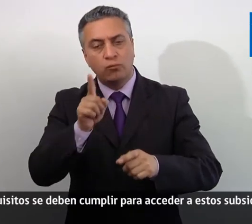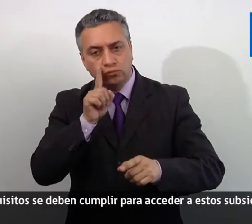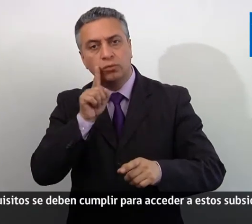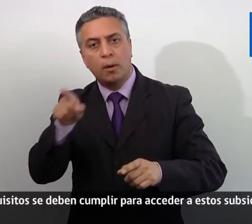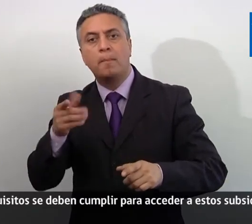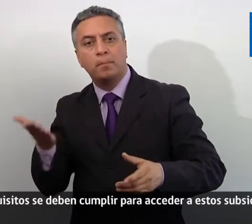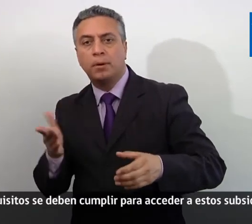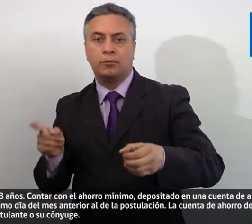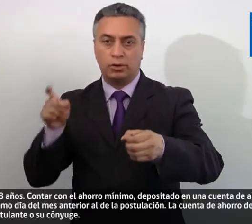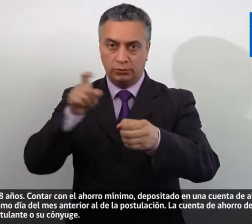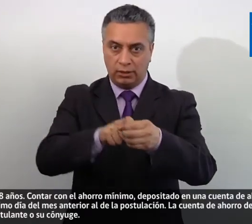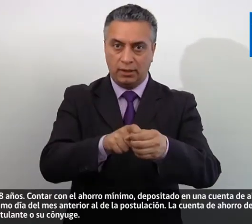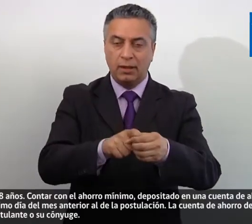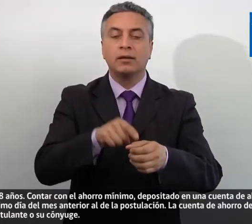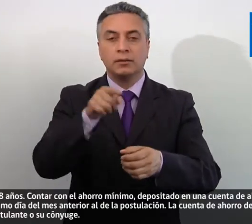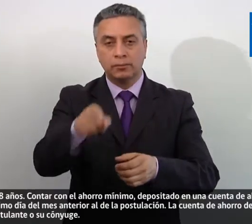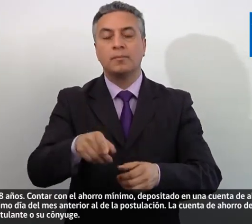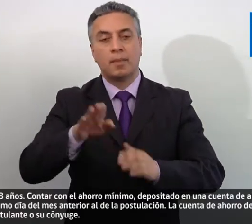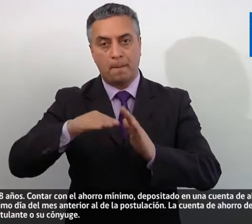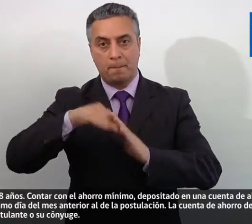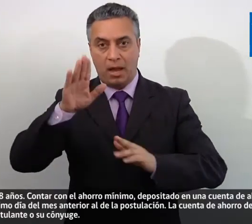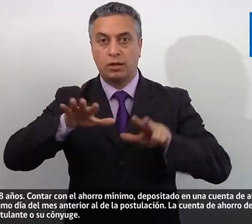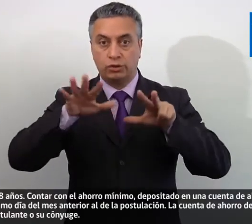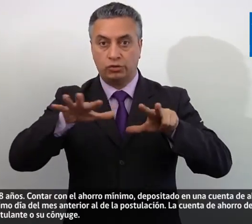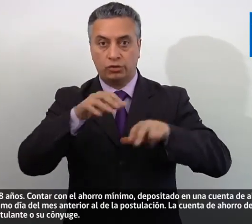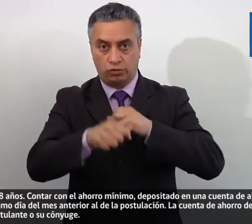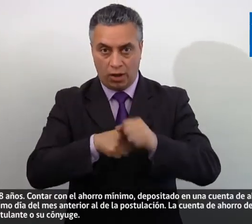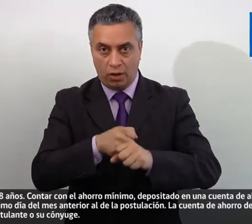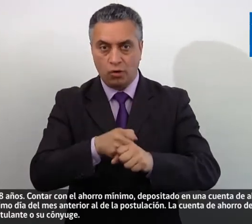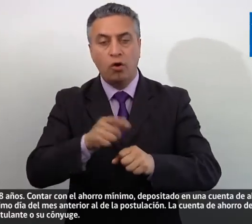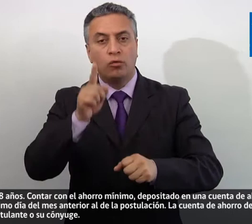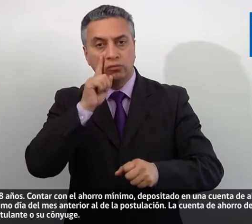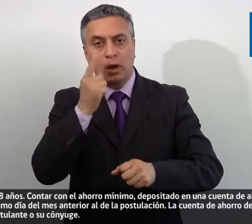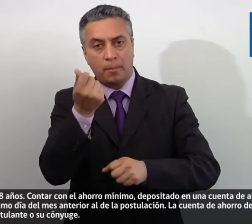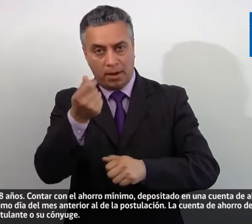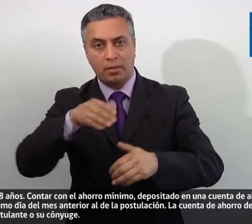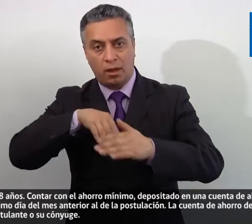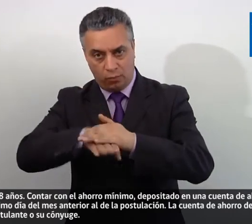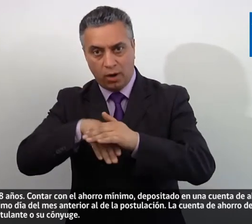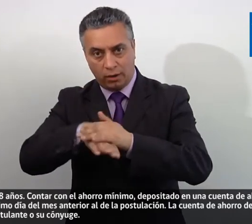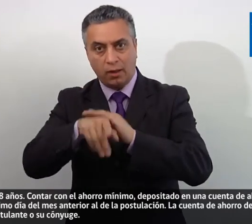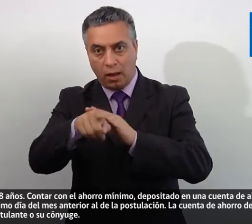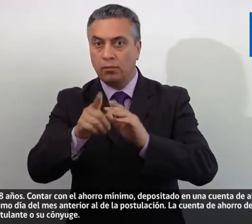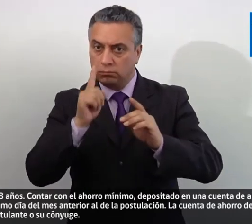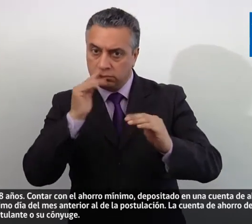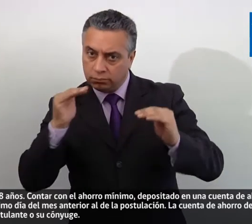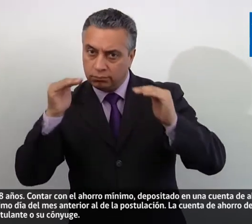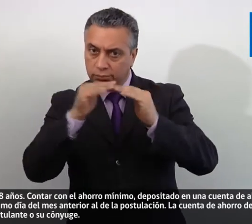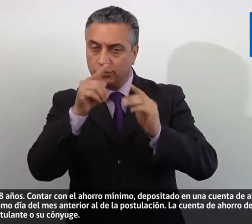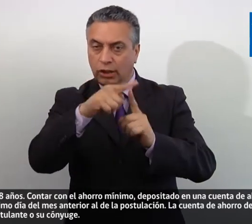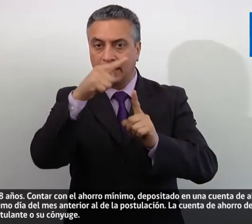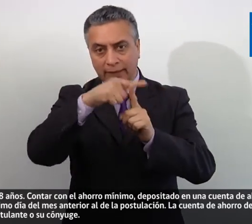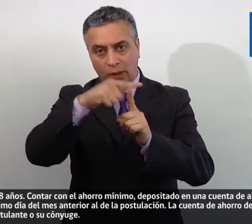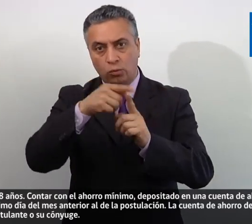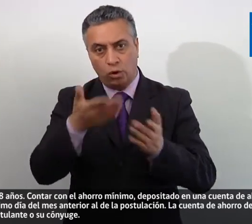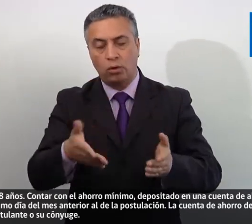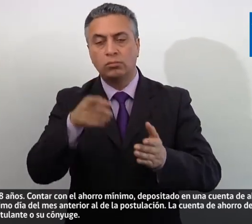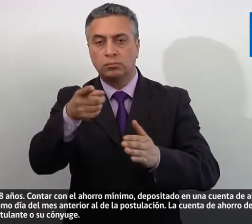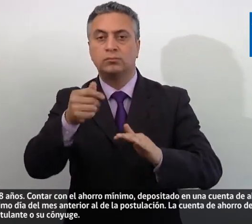subsidios? Ser mayor de 18 años. Contar con el ahorro mínimo de acuerdo al título al que postula, depositado en una cuenta de ahorro